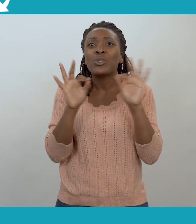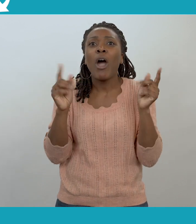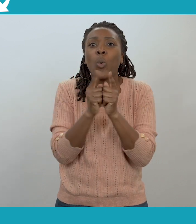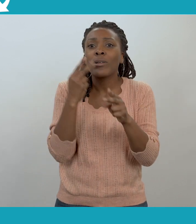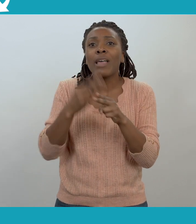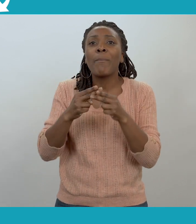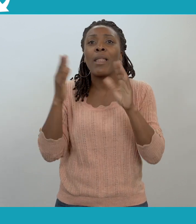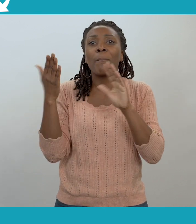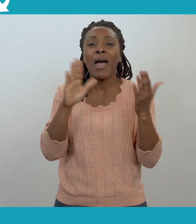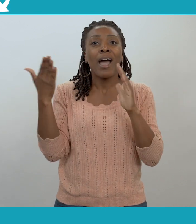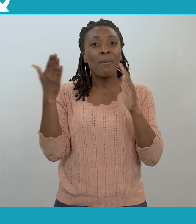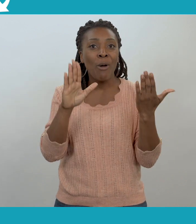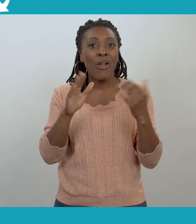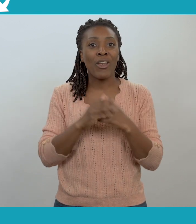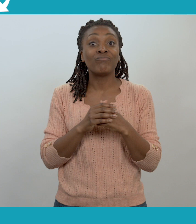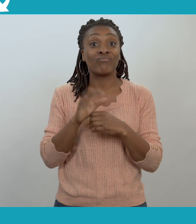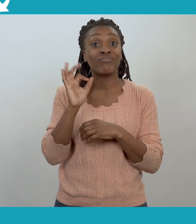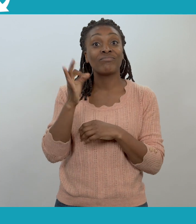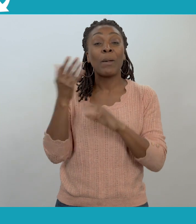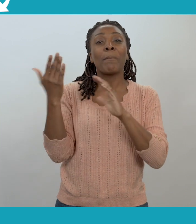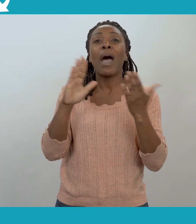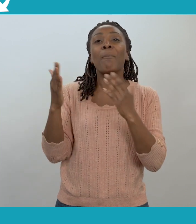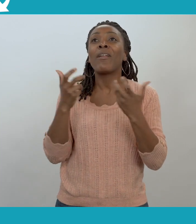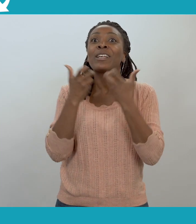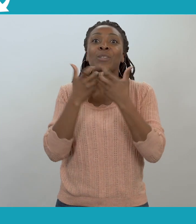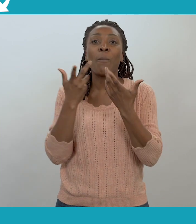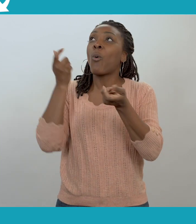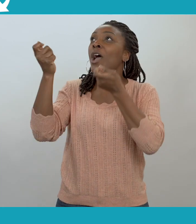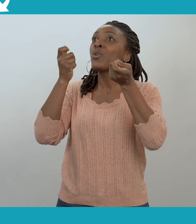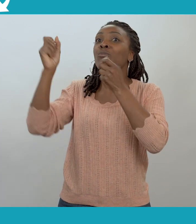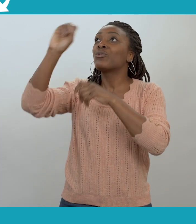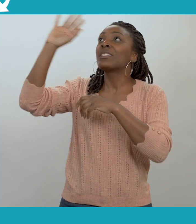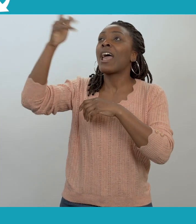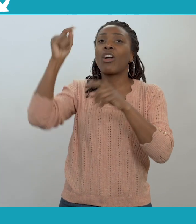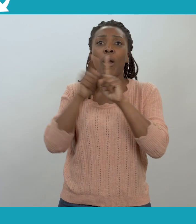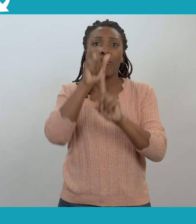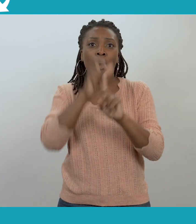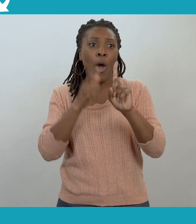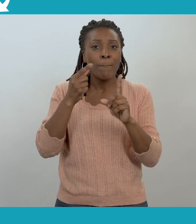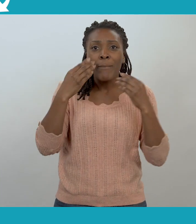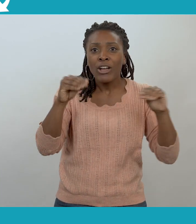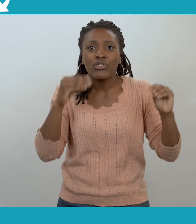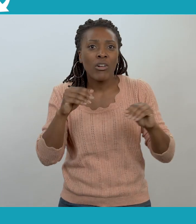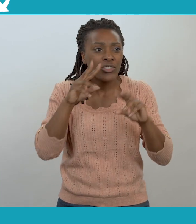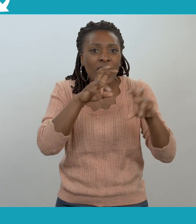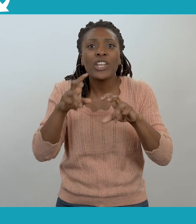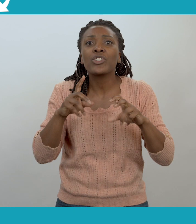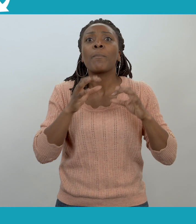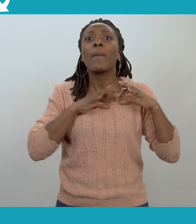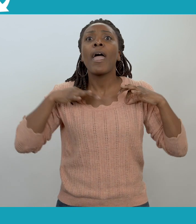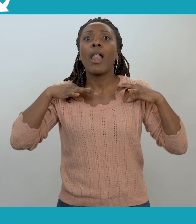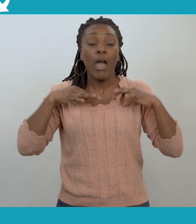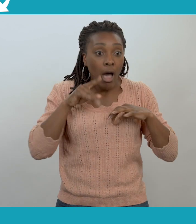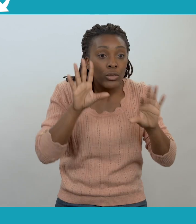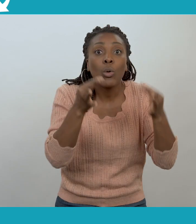récits appelés paraboles. Oui, comme celle-ci. Le royaume des cieux est comme un marchand qui cherche des perles. Lorsqu'il